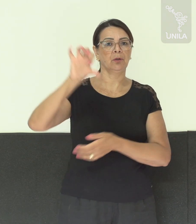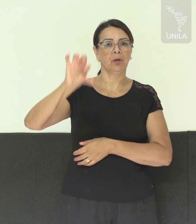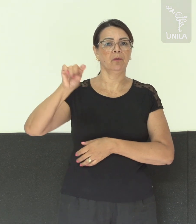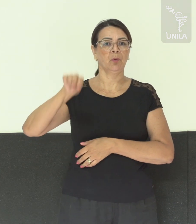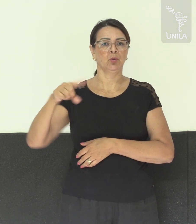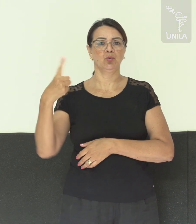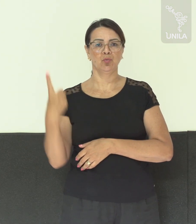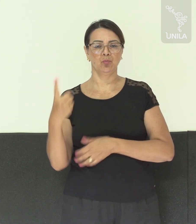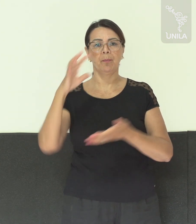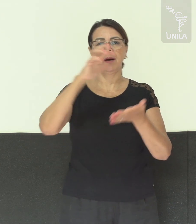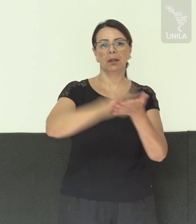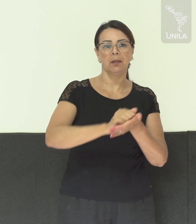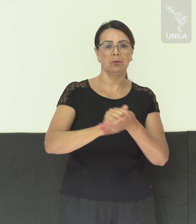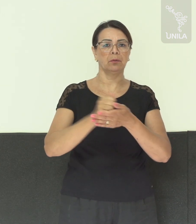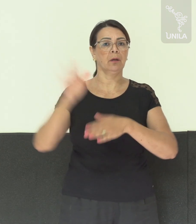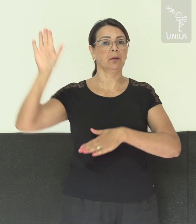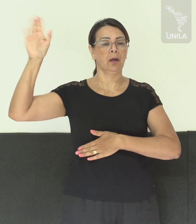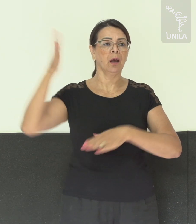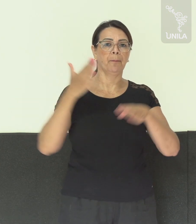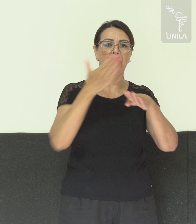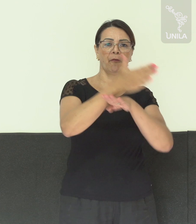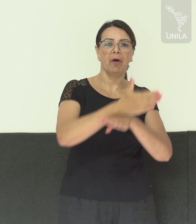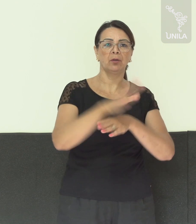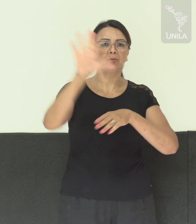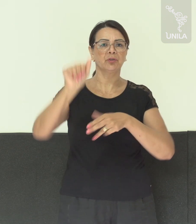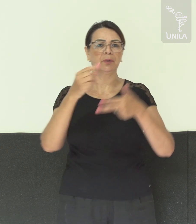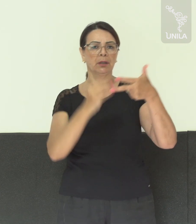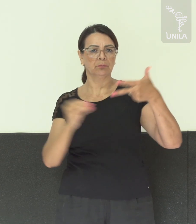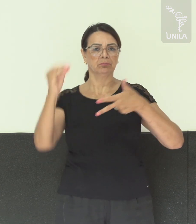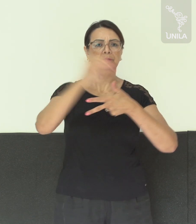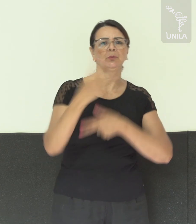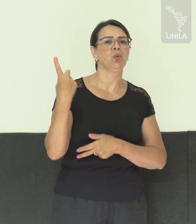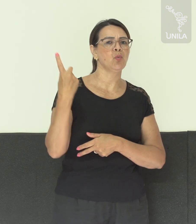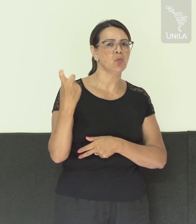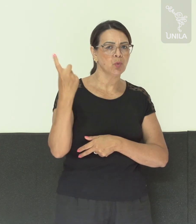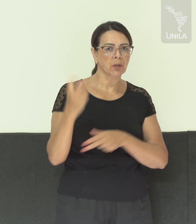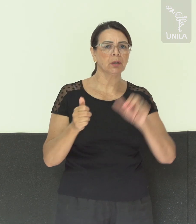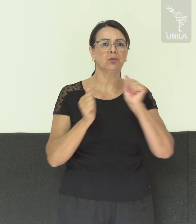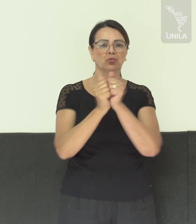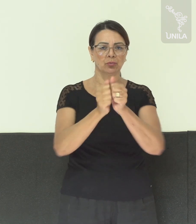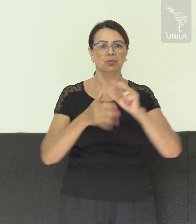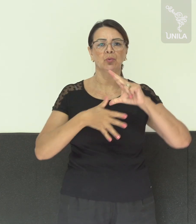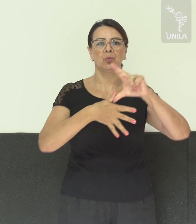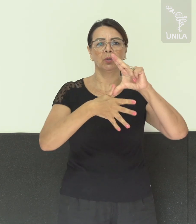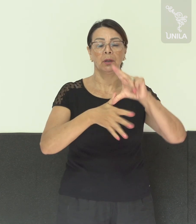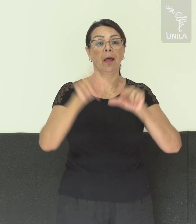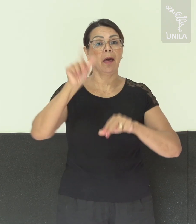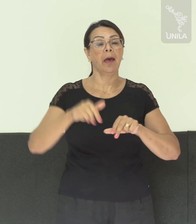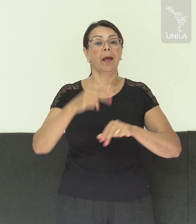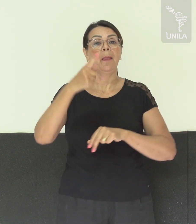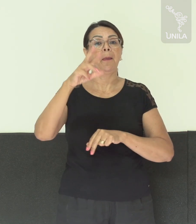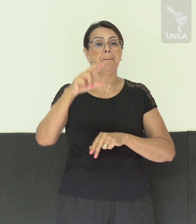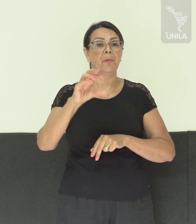candidatos aprovados na chamada única por SISU, junto à UNILA, deverá ser realizada pela Pró-Reitoria